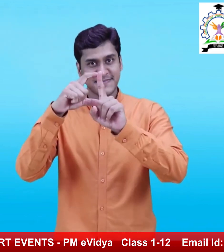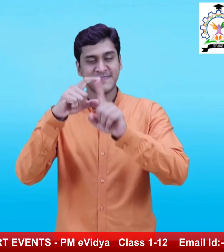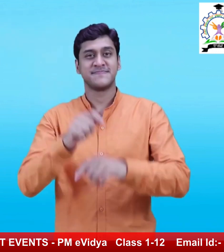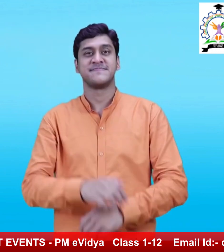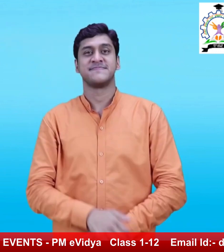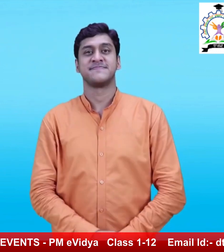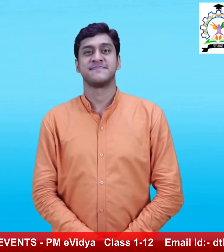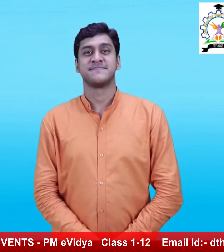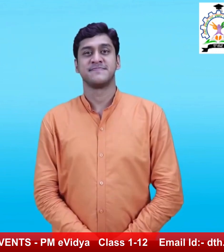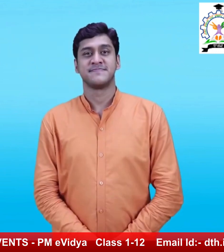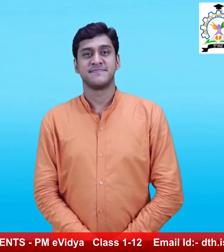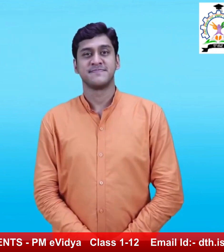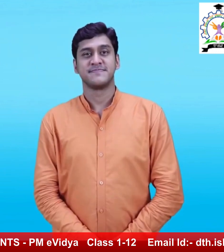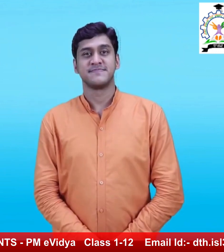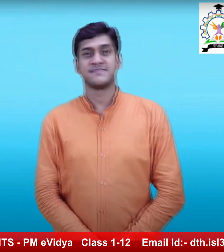हैदराबाद,